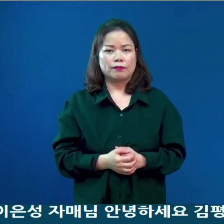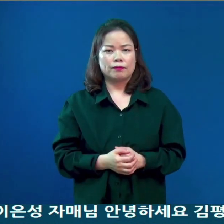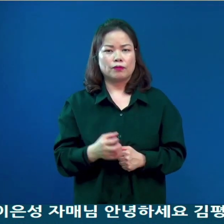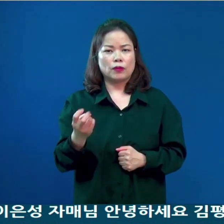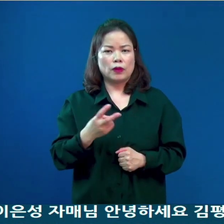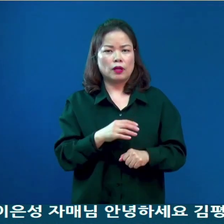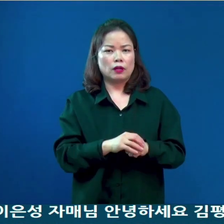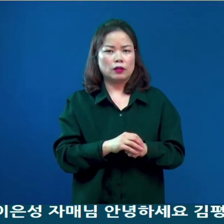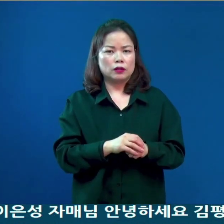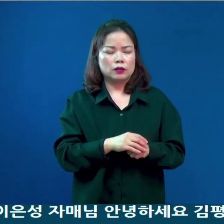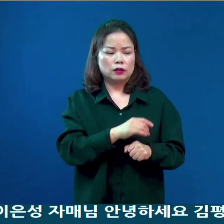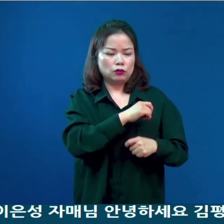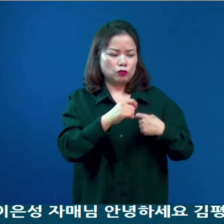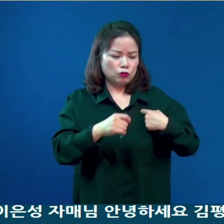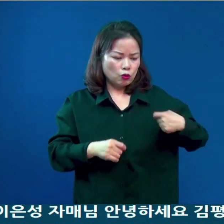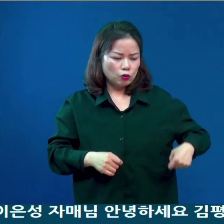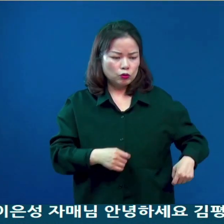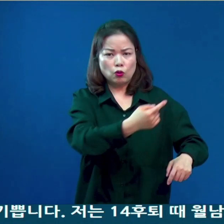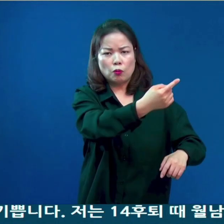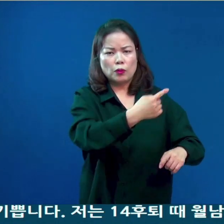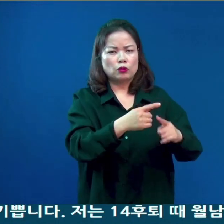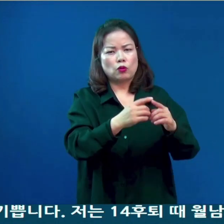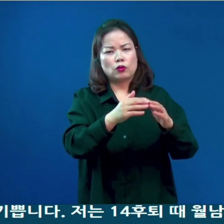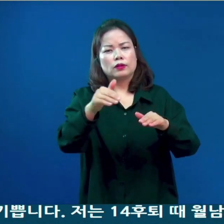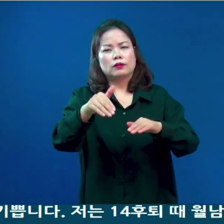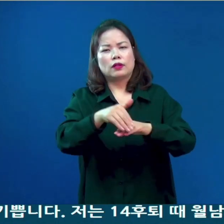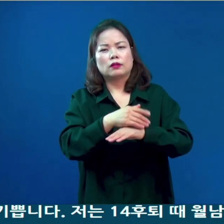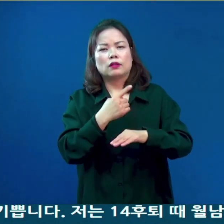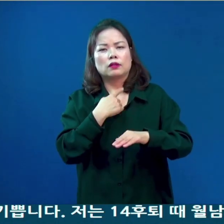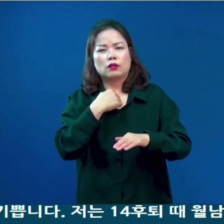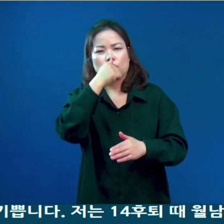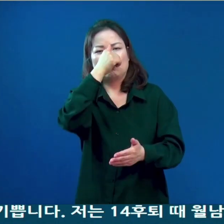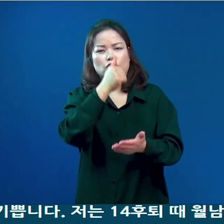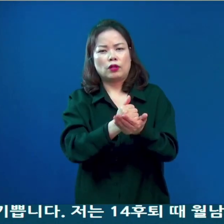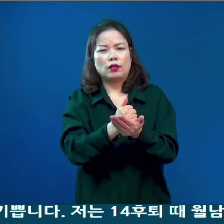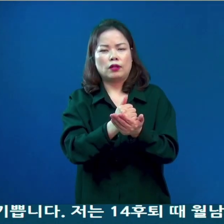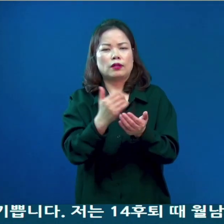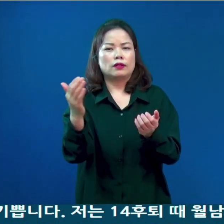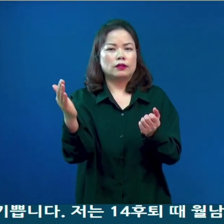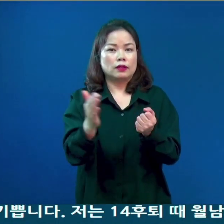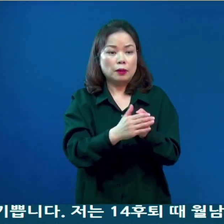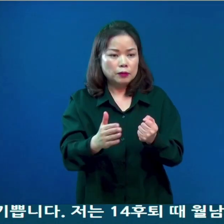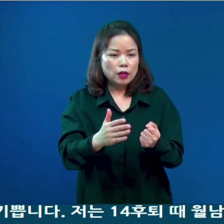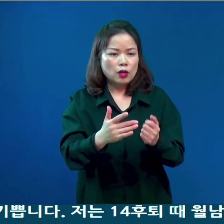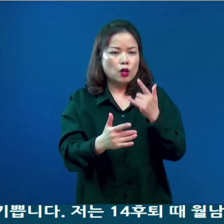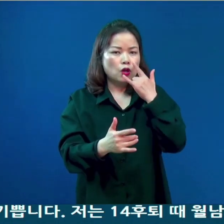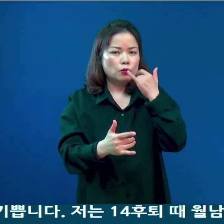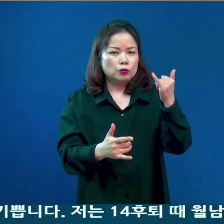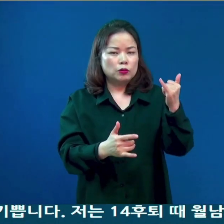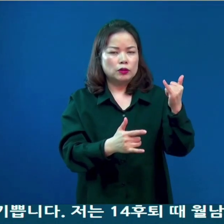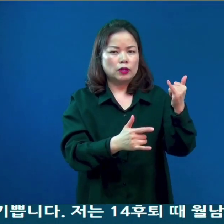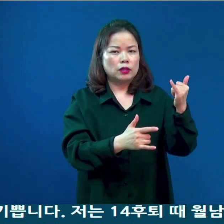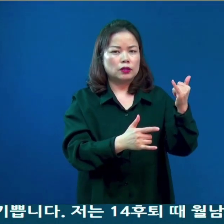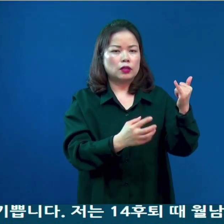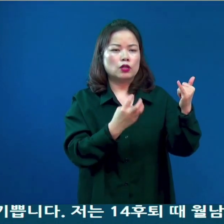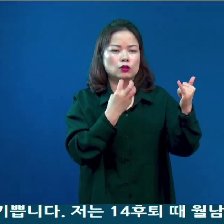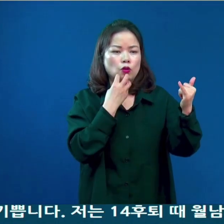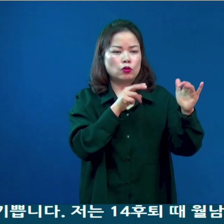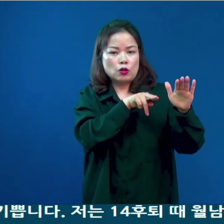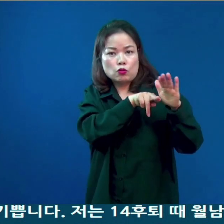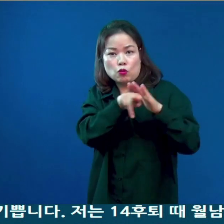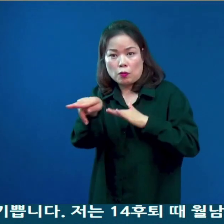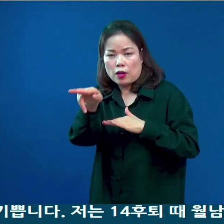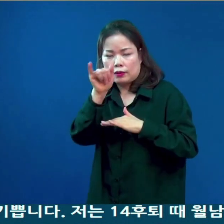또한 인민군이 중공군과 다시 내려오면 교회를 다녔다는 것이 죄목이 될 것 같아 부모님께 잠시 서울로 피해